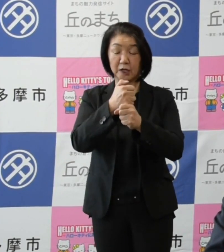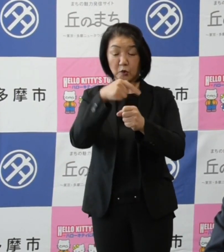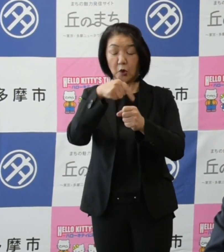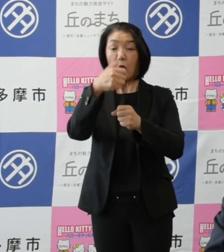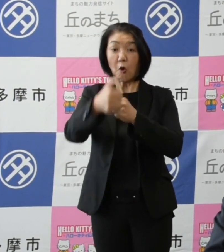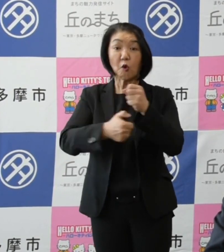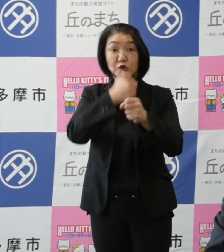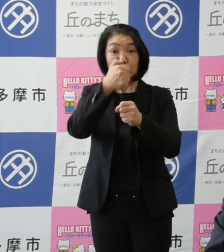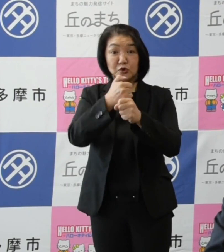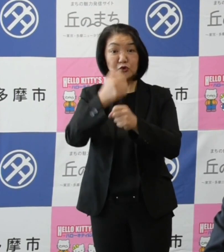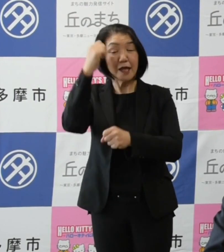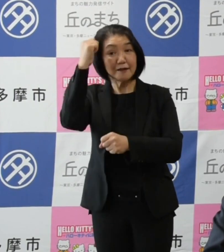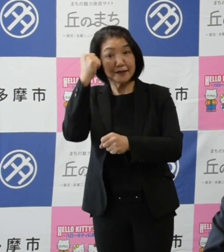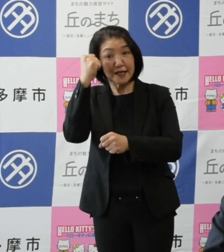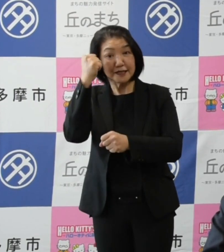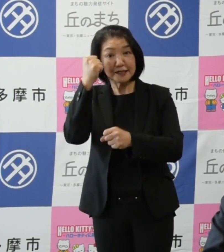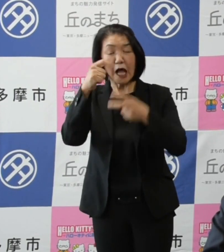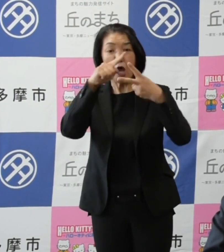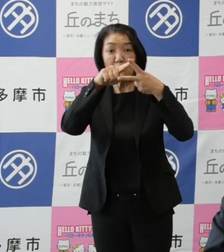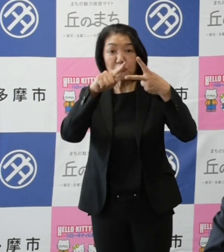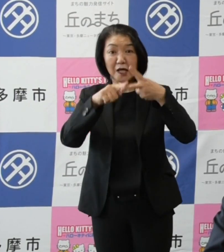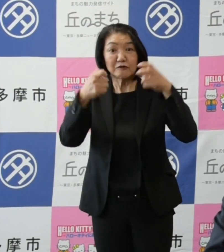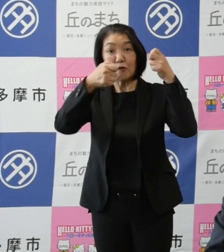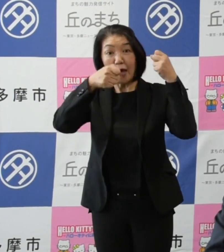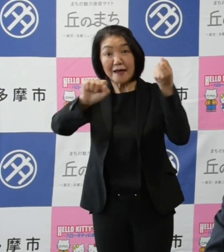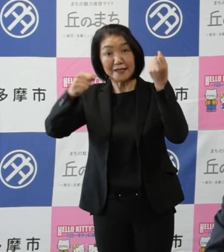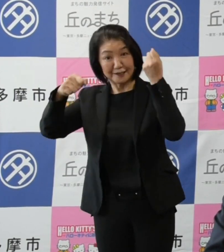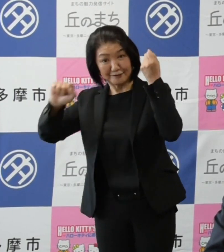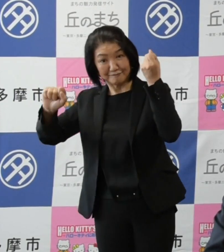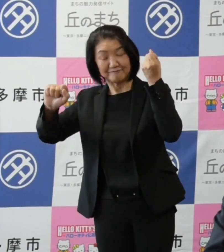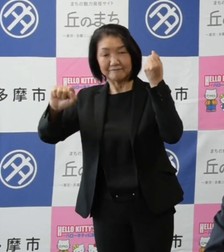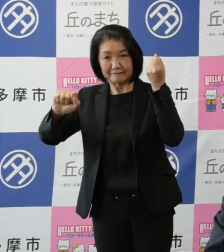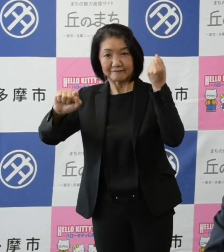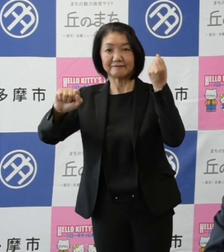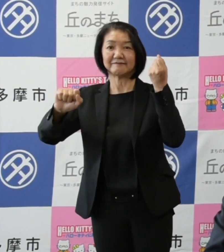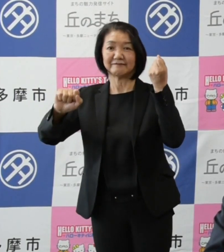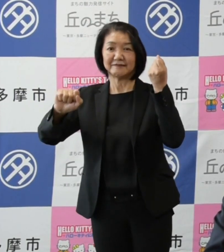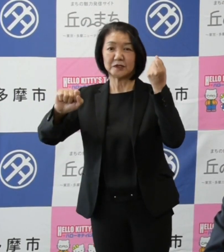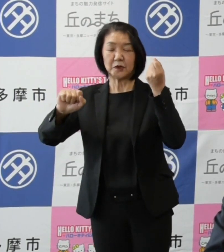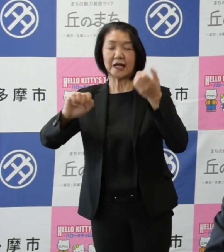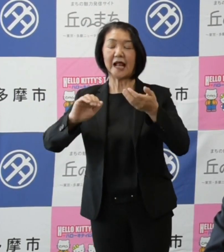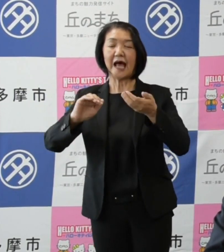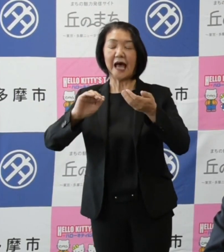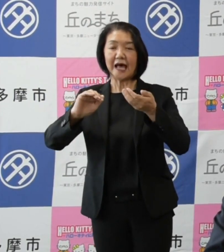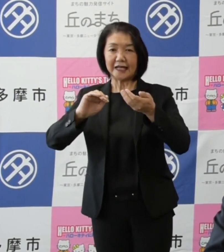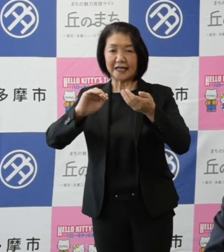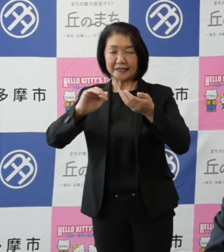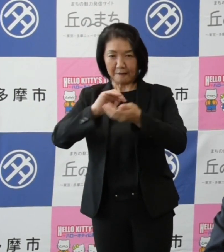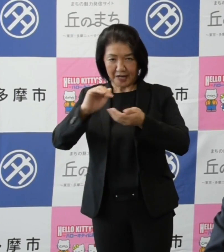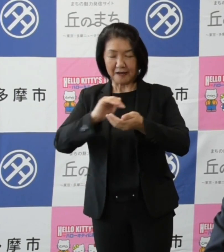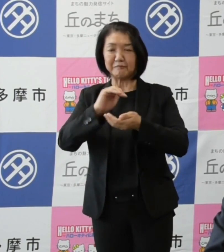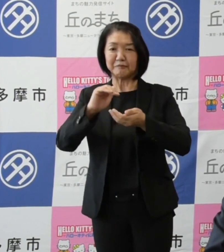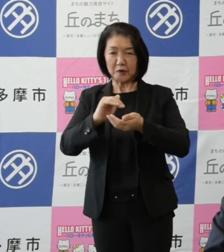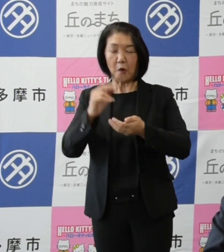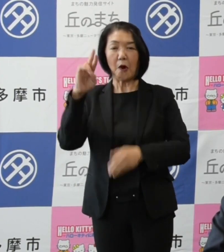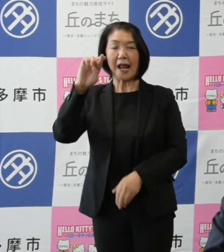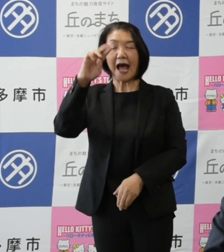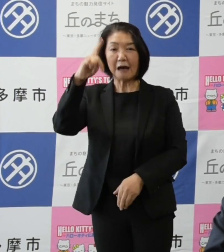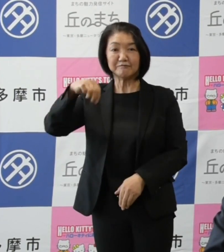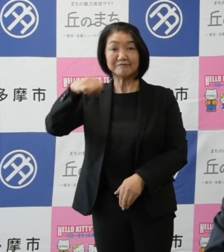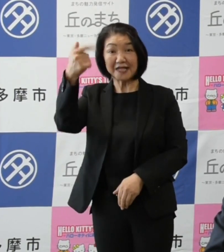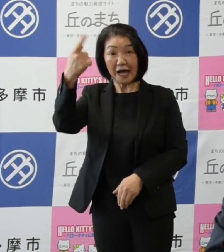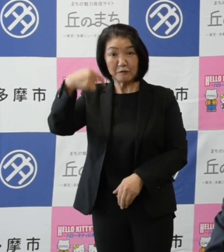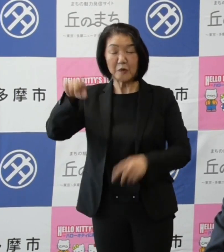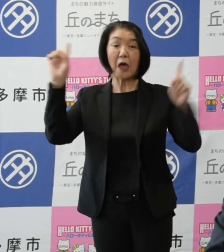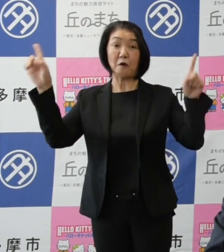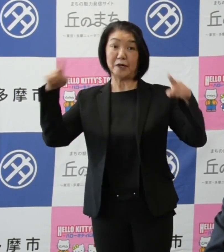周年を記念した2つの演劇、 J スマイル多摩八角堂のランタンフェスティバルな